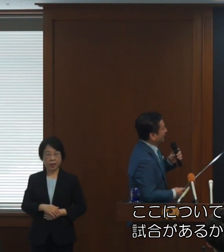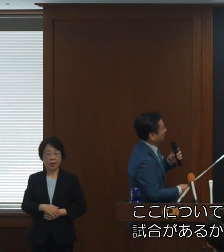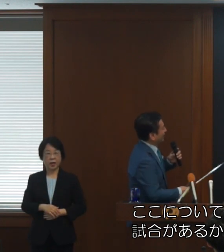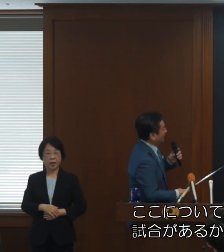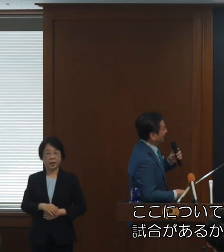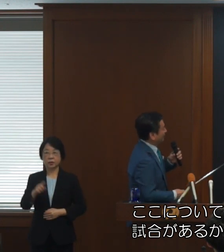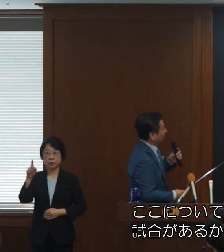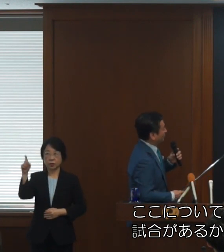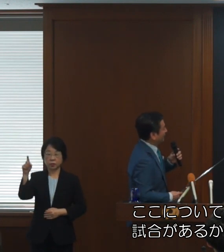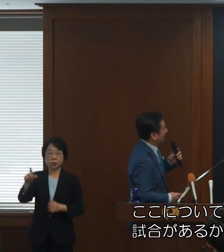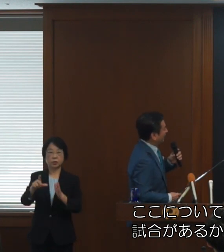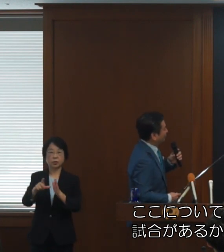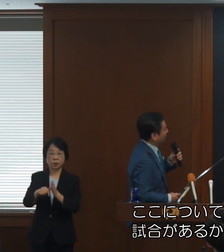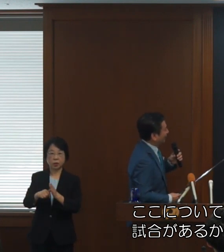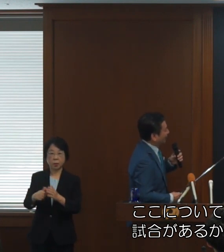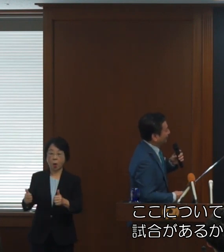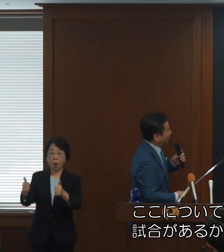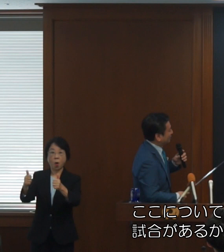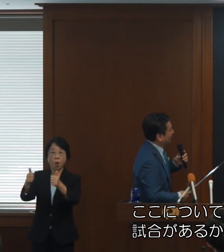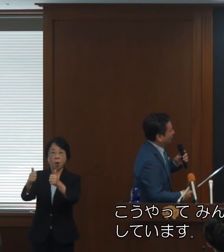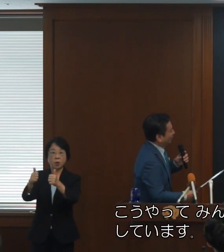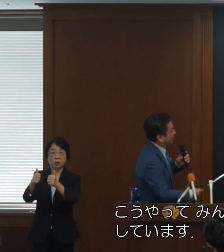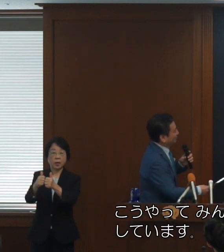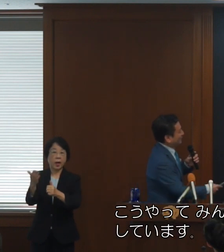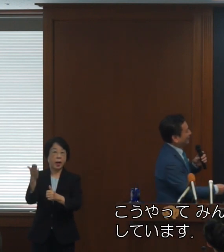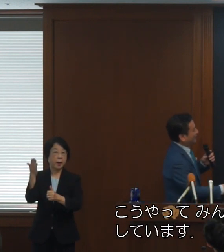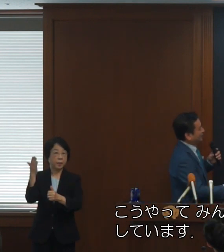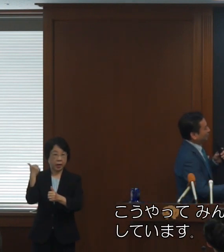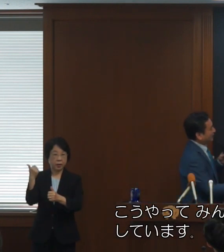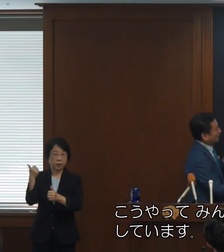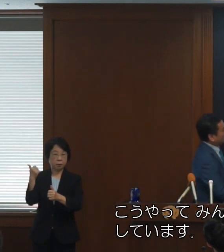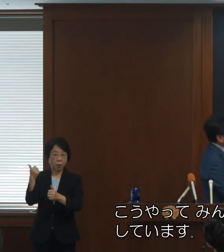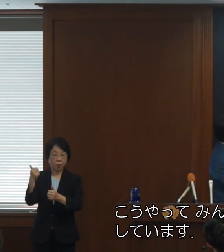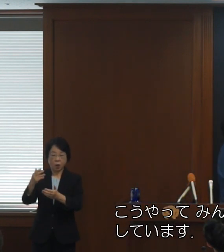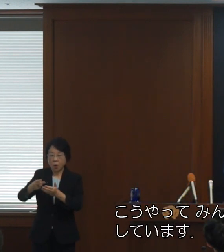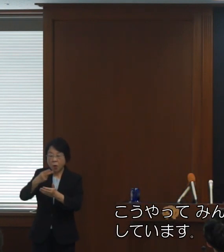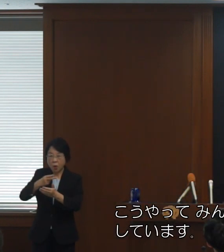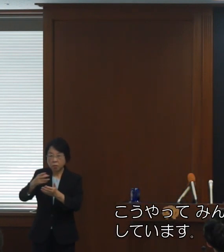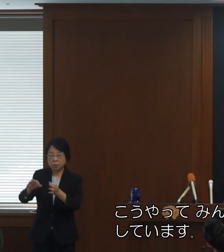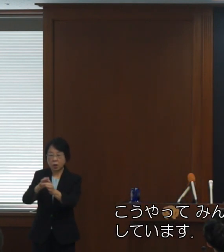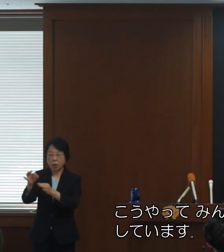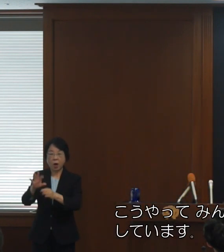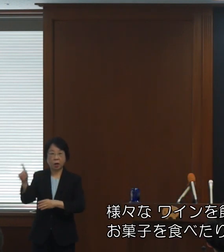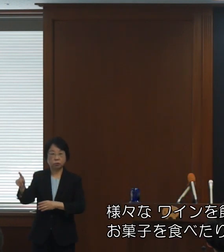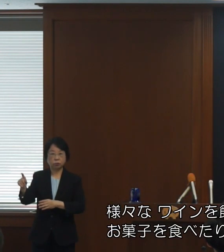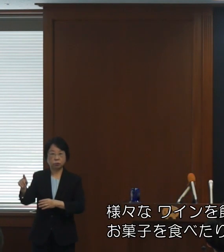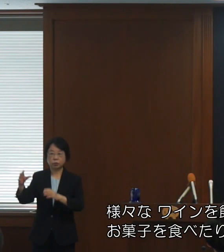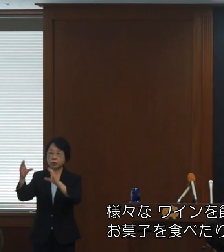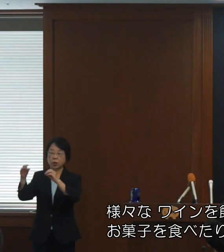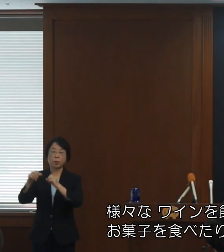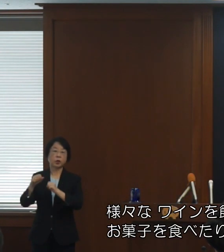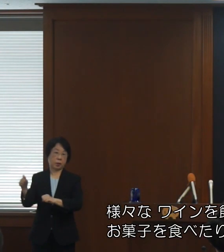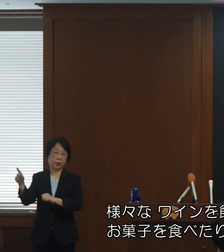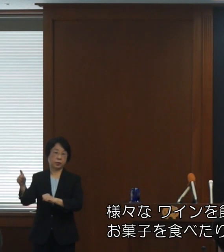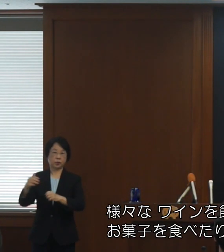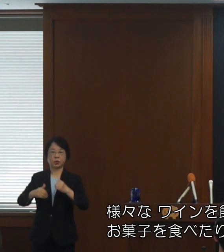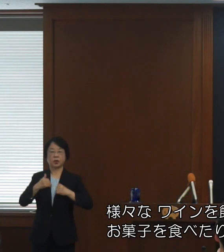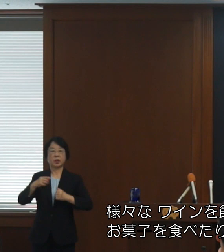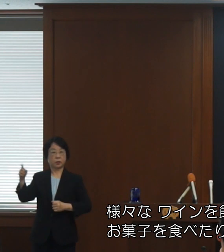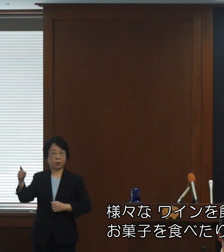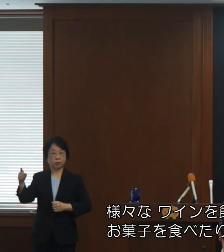試合前にもう試合があるかわからないようにこうやってみんながいろんな楽しみ方をしています様々な